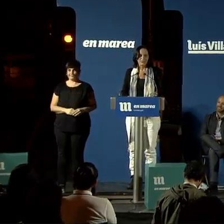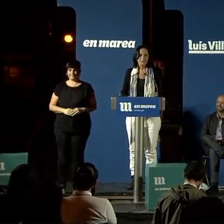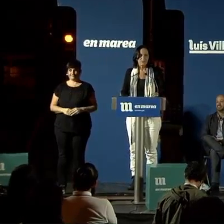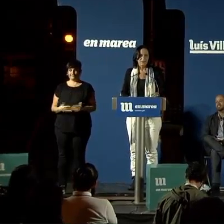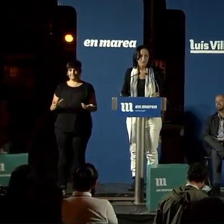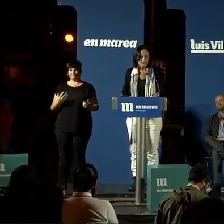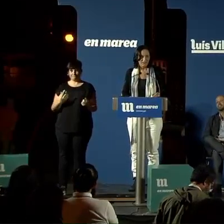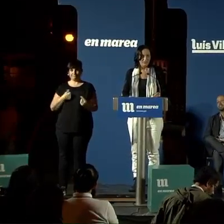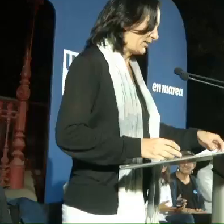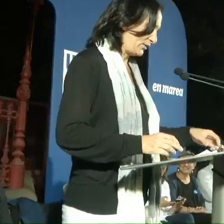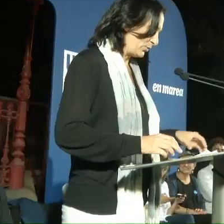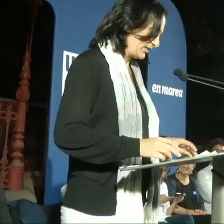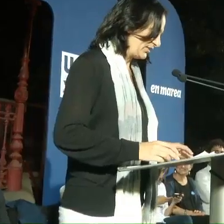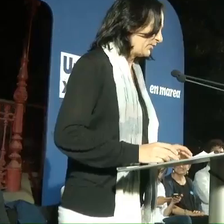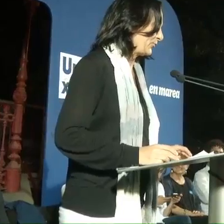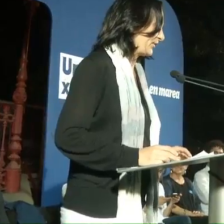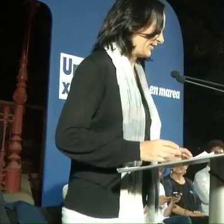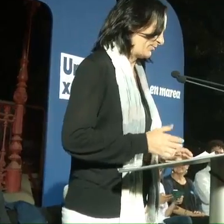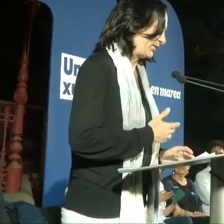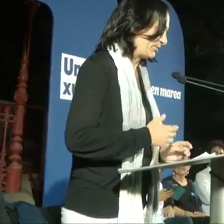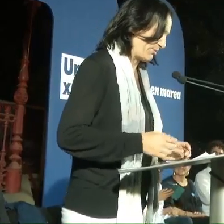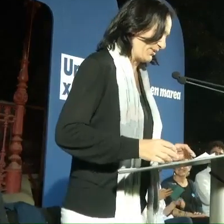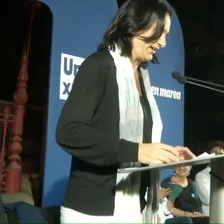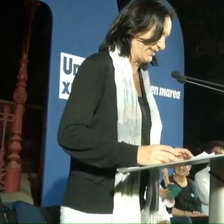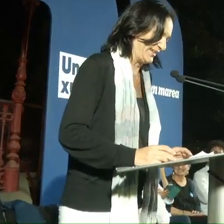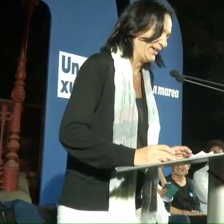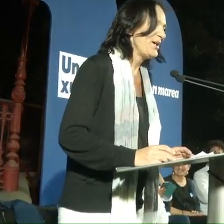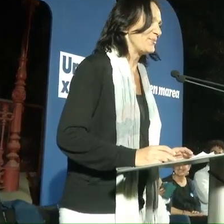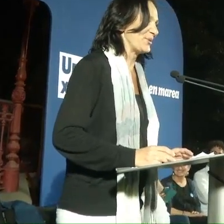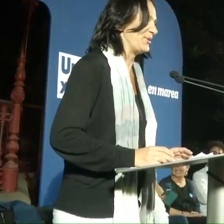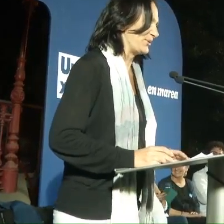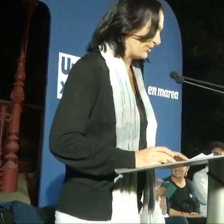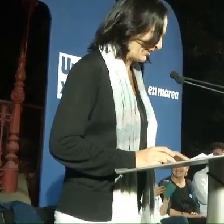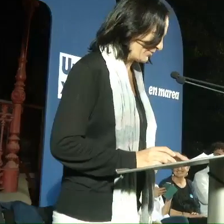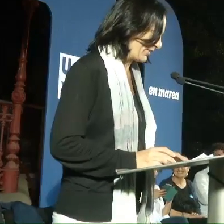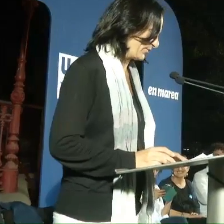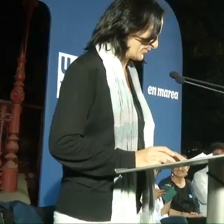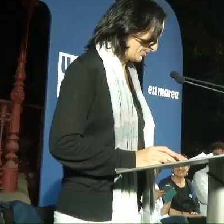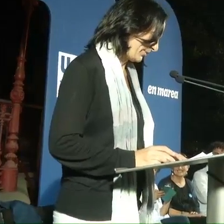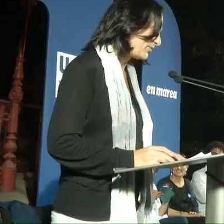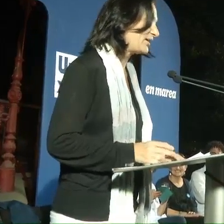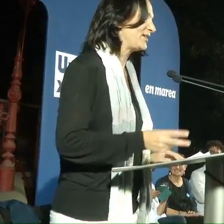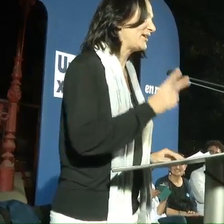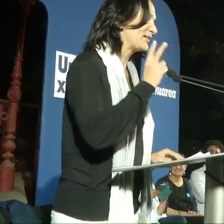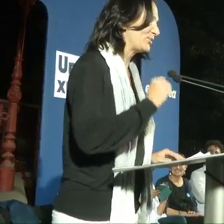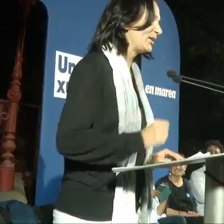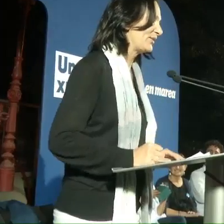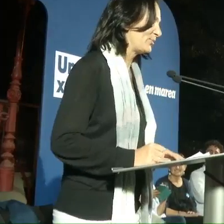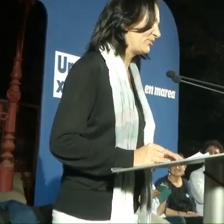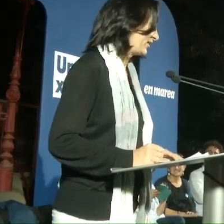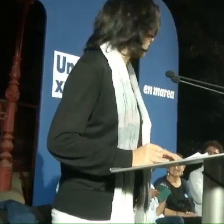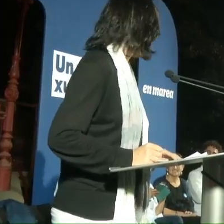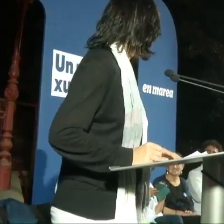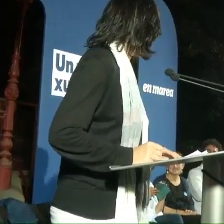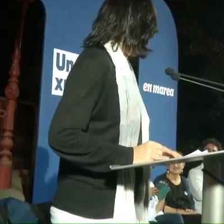E ás veces penso que é que me tratan como a xente de fora, e por eso me poñen así, como se non soubera como vai o couso. Pero xa é a segunda vez que